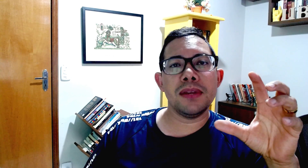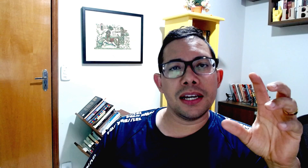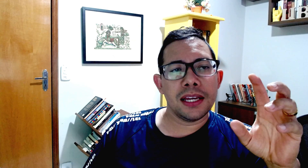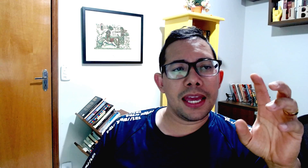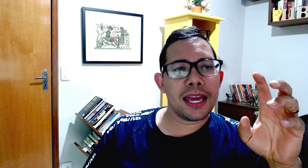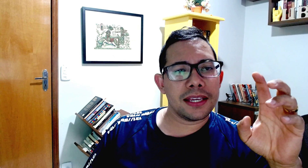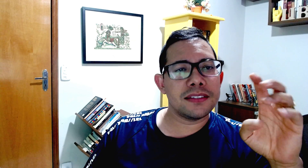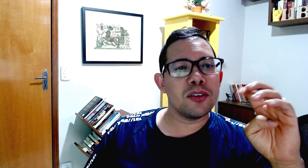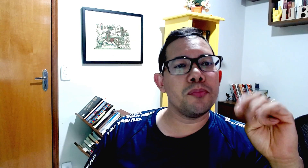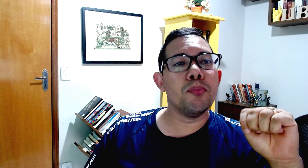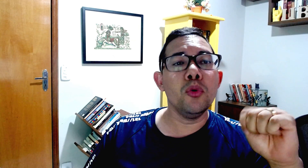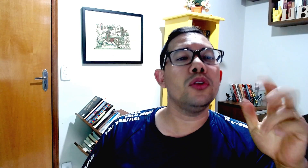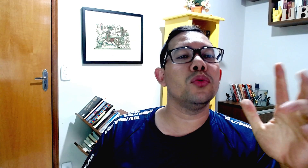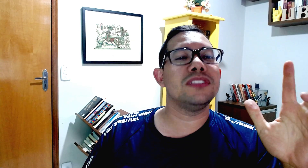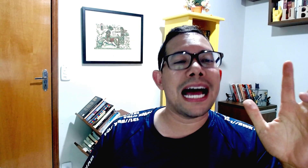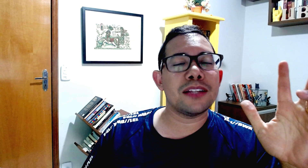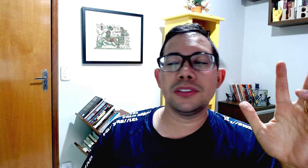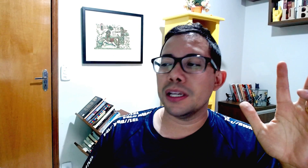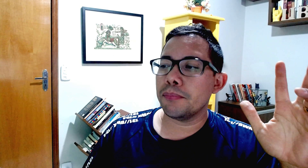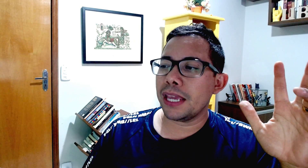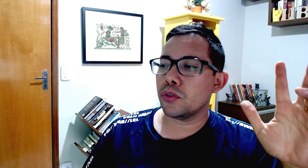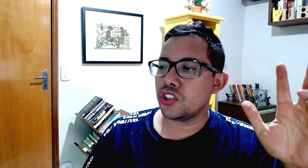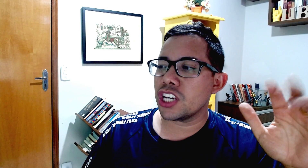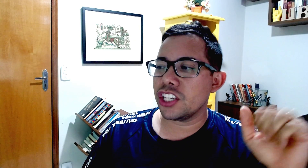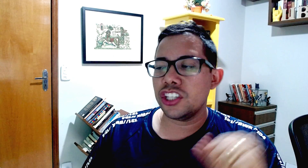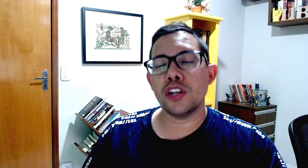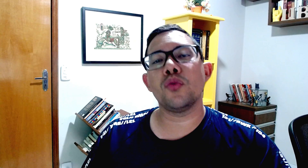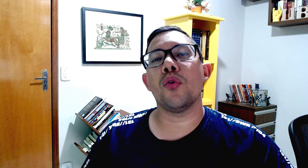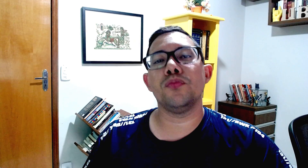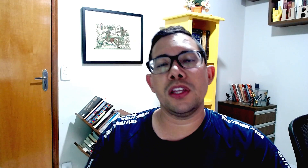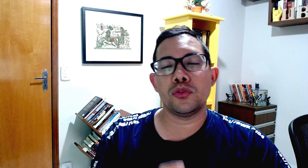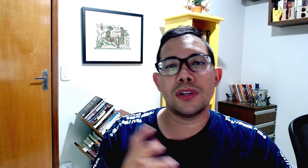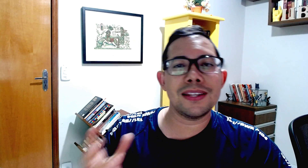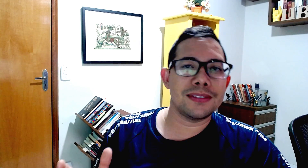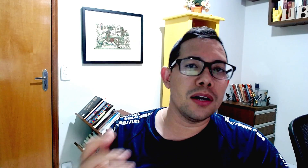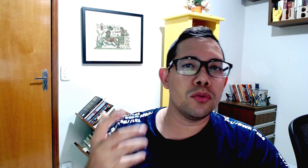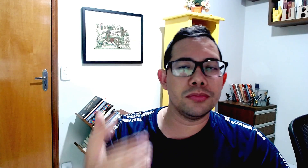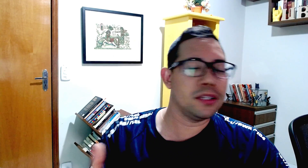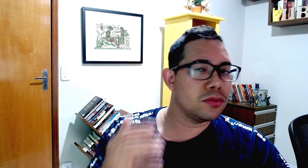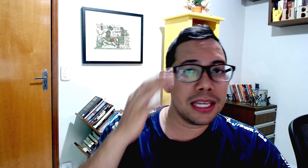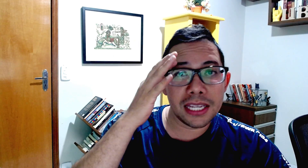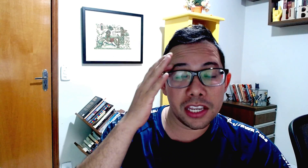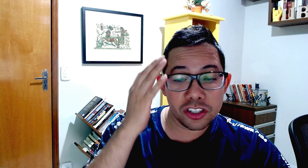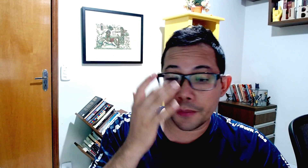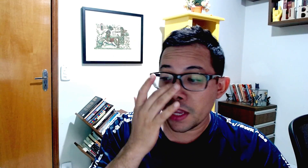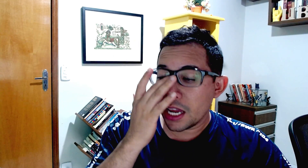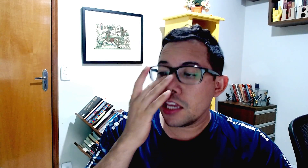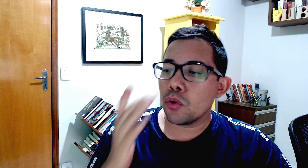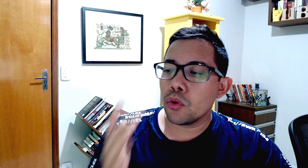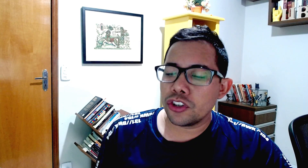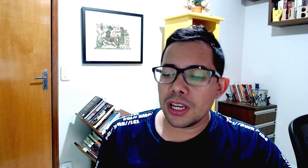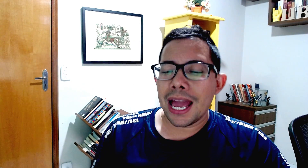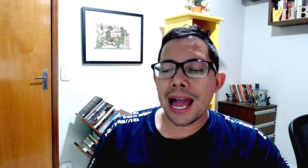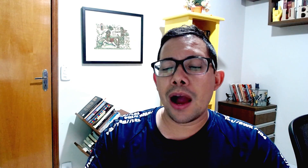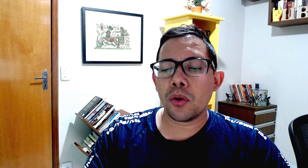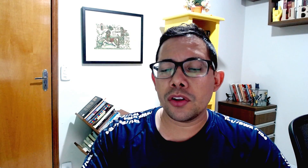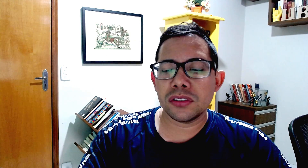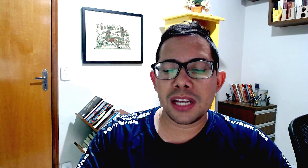Bíblia que são muito usados também no dia a dia, no contexto cristão, dentro da igreja. E hoje, a aula, nós iremos